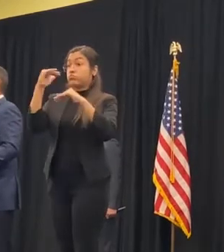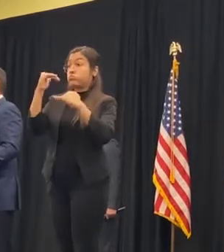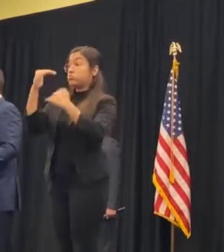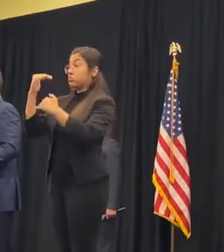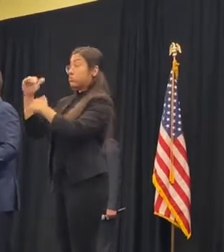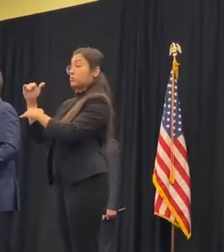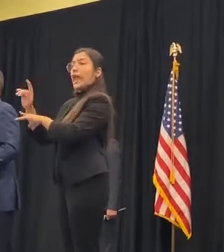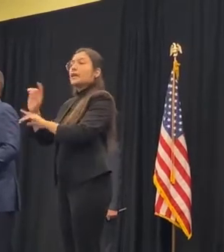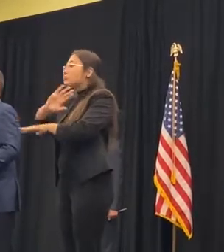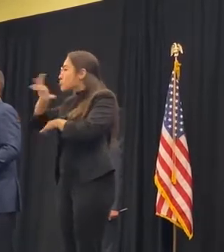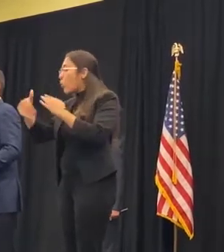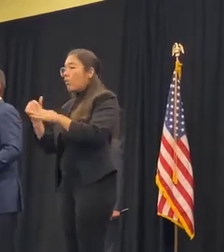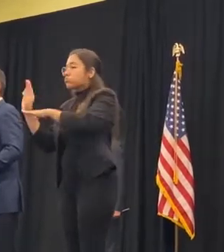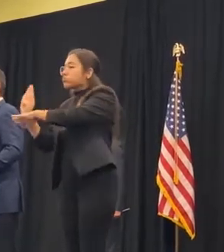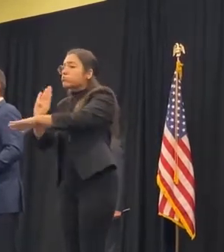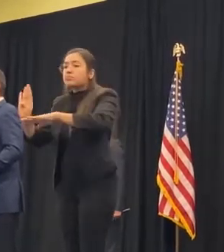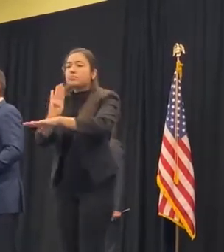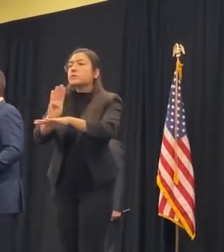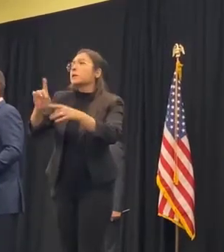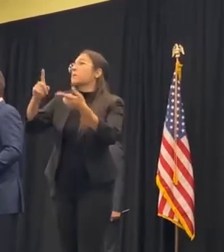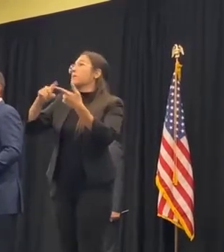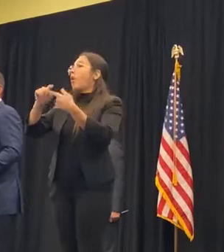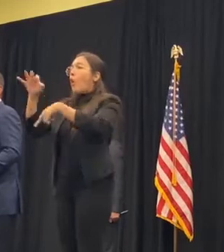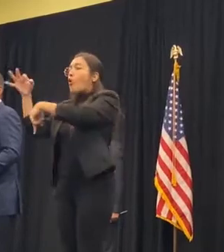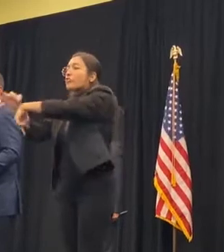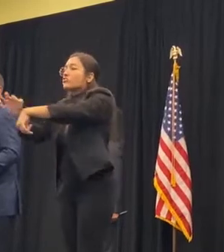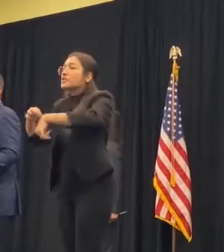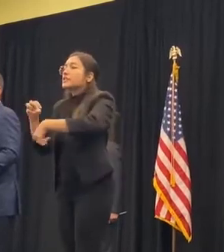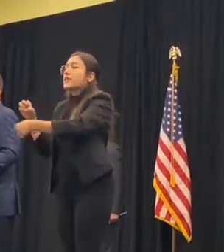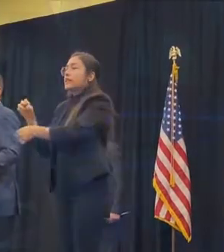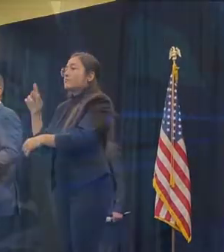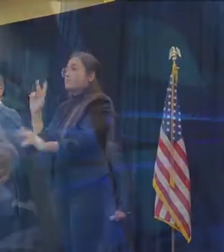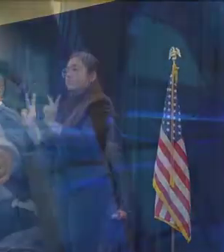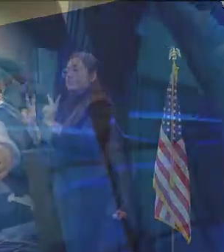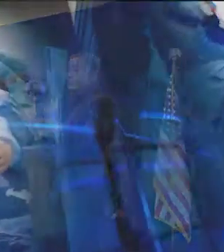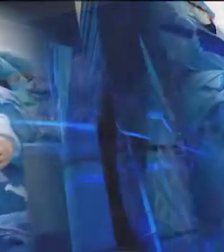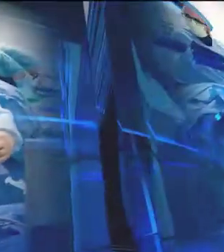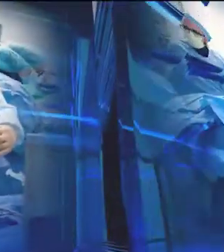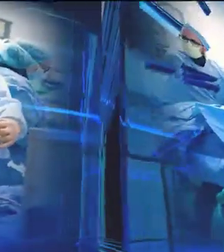establecimientos comerciales, al igual que en todas las oficinas que atienden público en Puerto Rico.